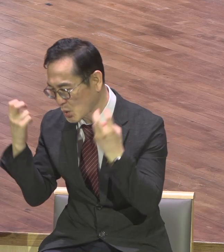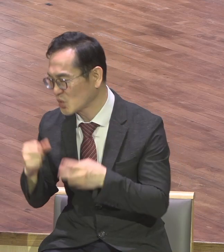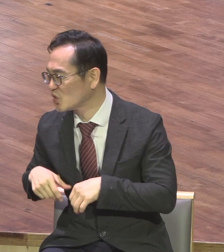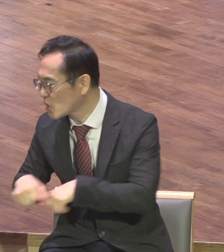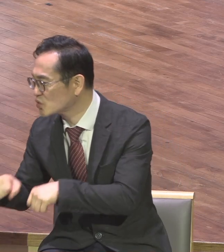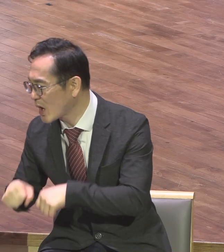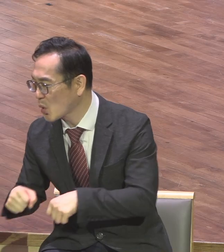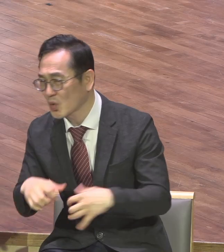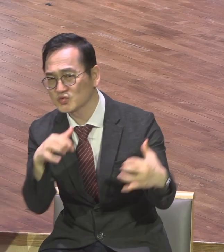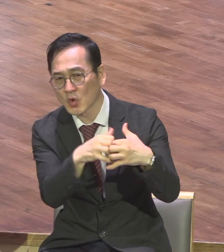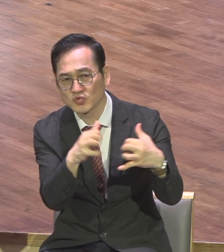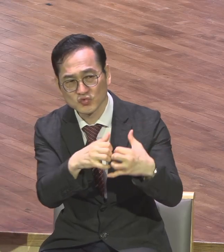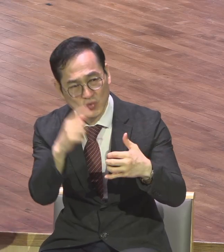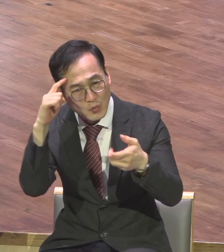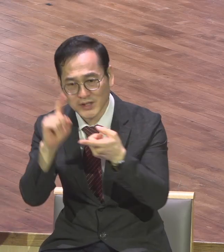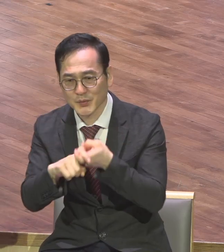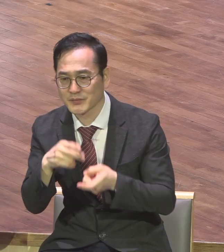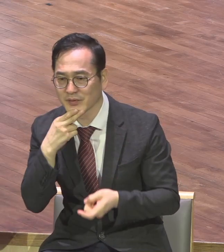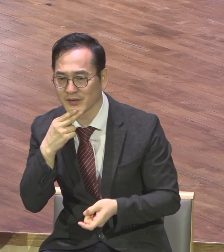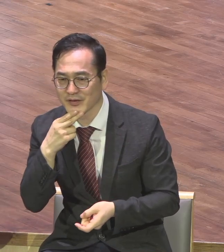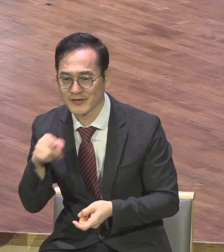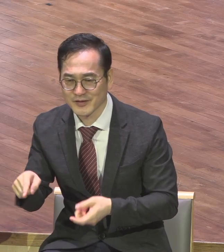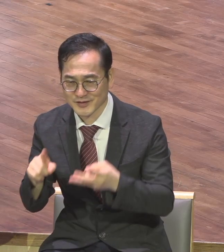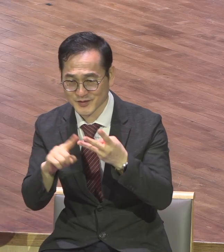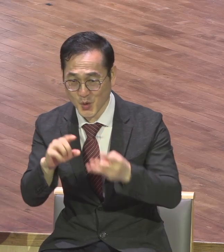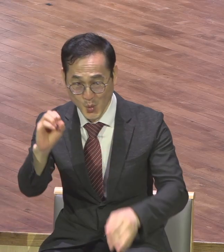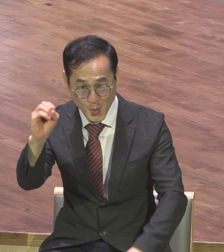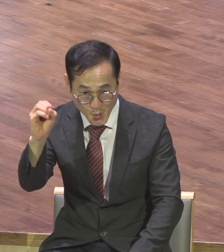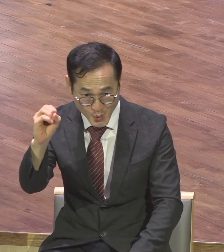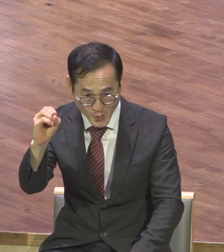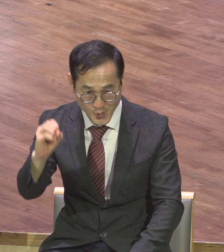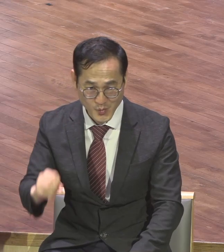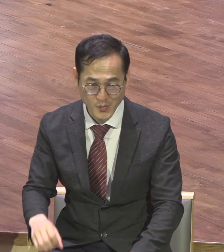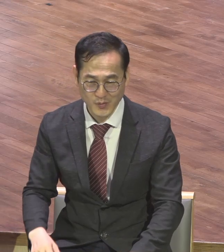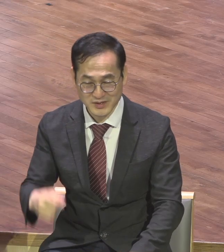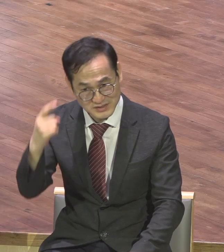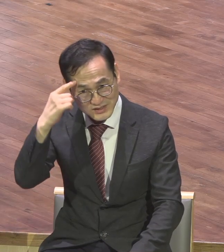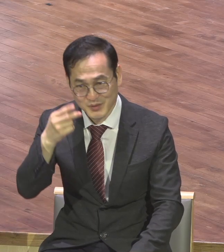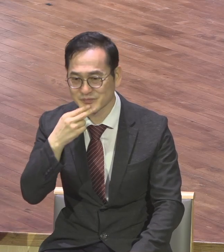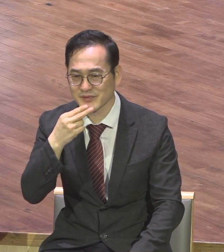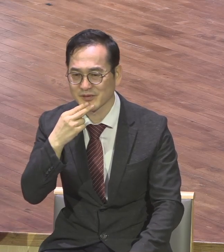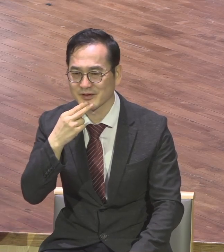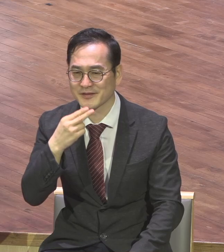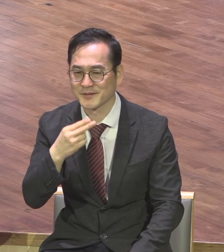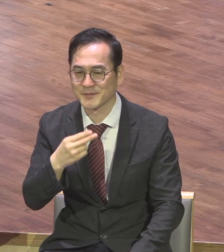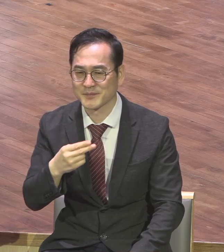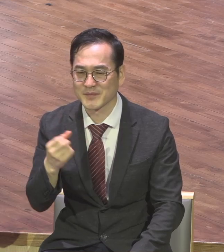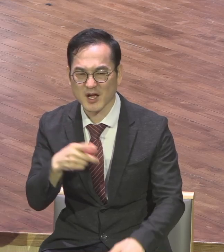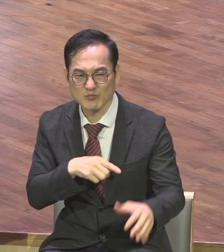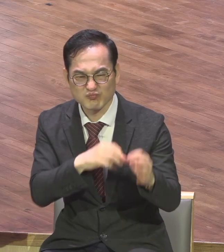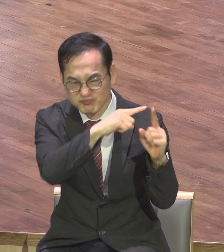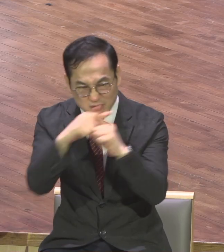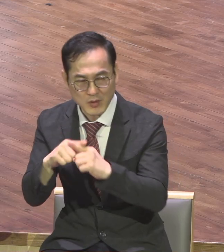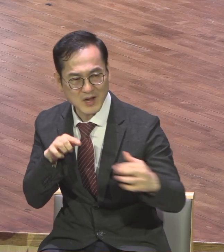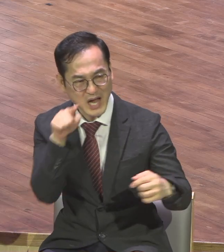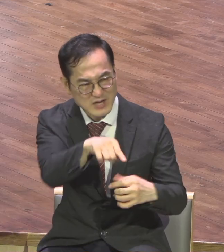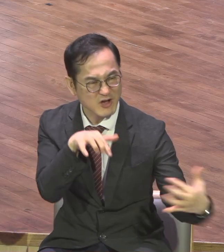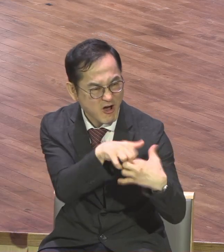놈, 제멋대로입니다. O형은 단순합니다. 무조건 나가서 싸우고